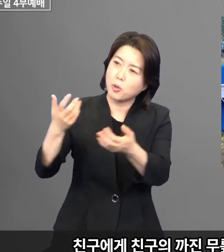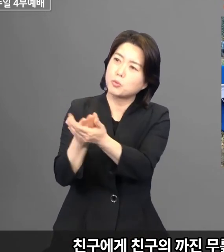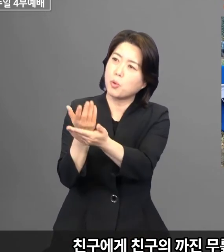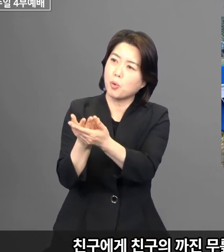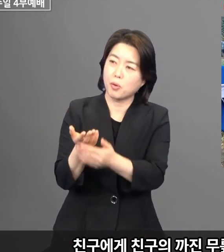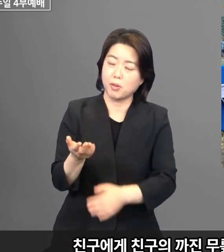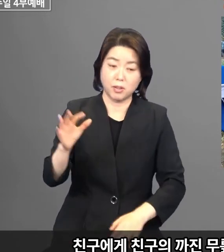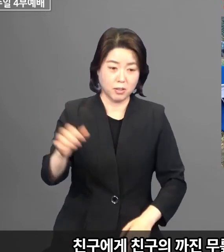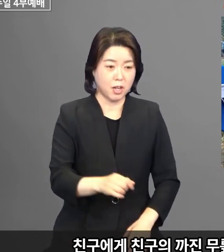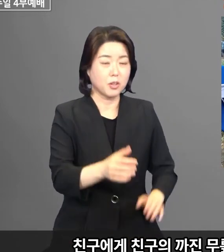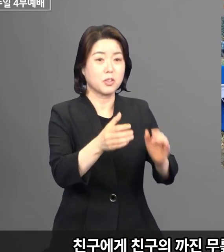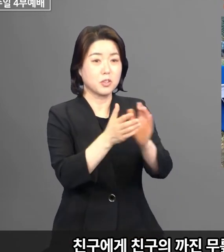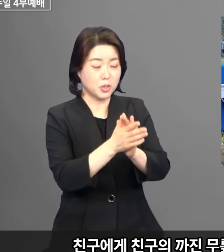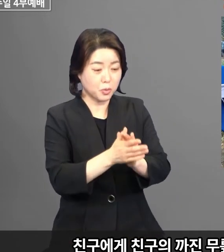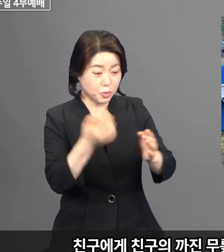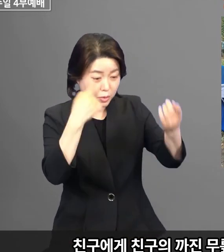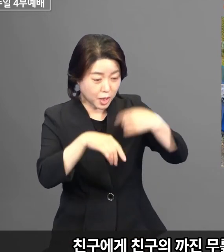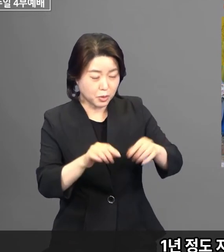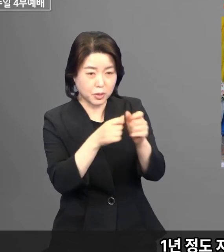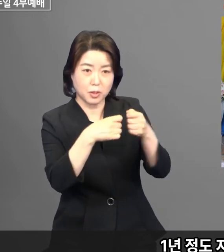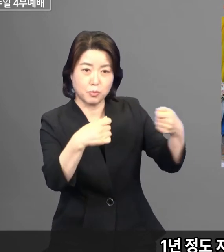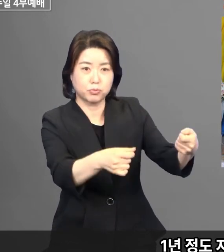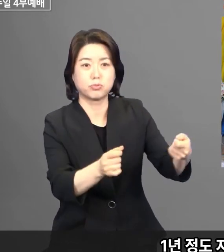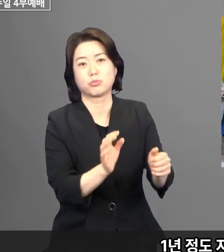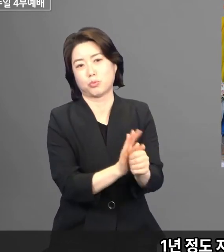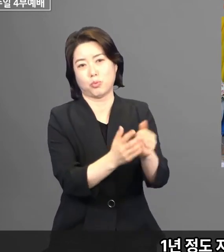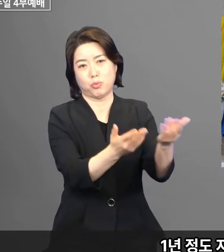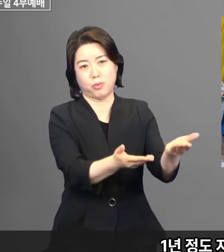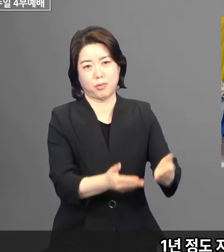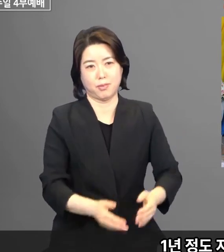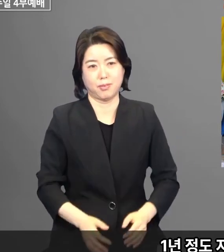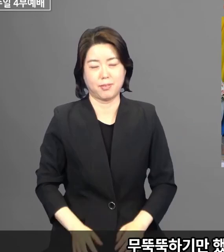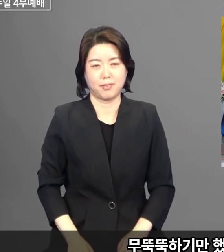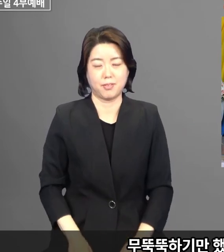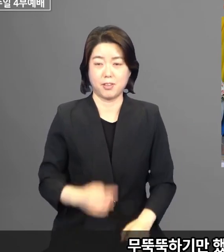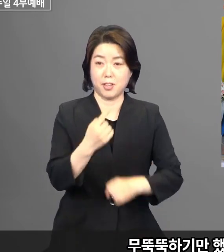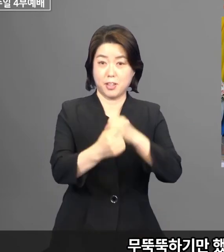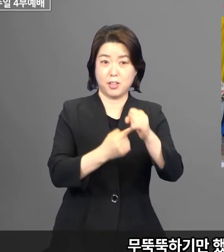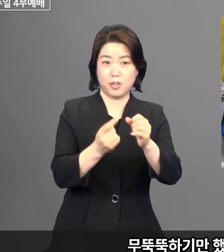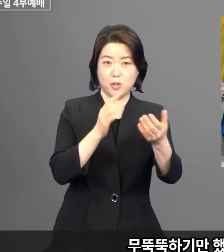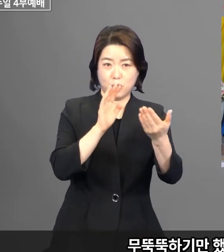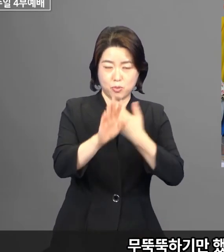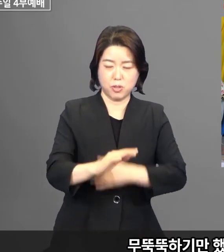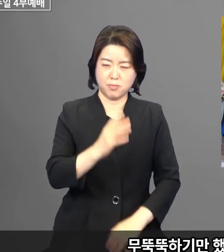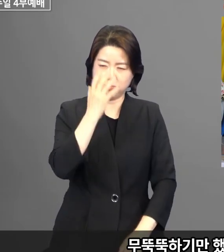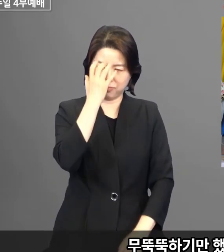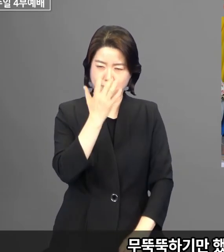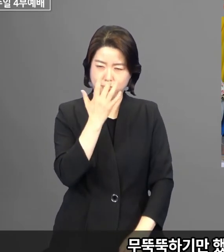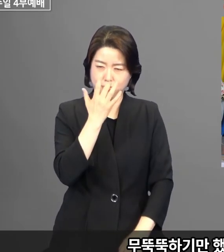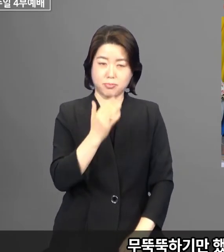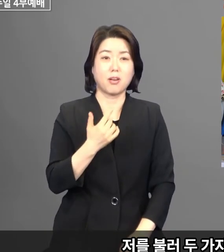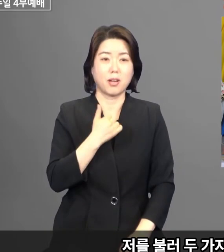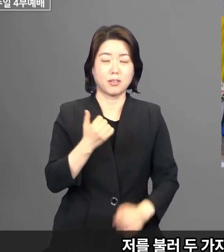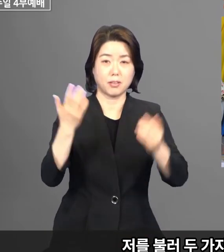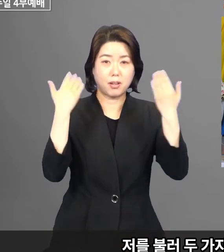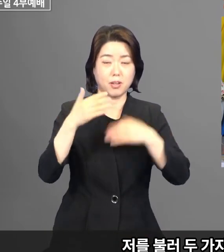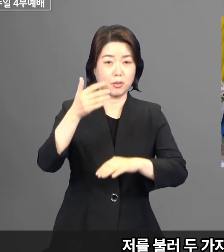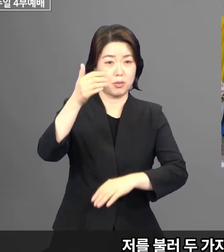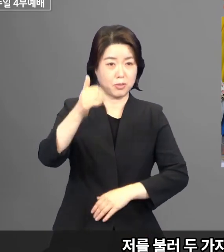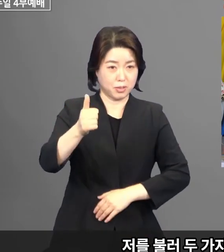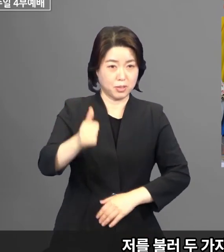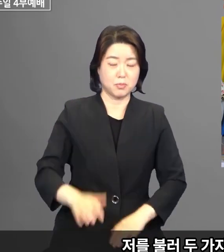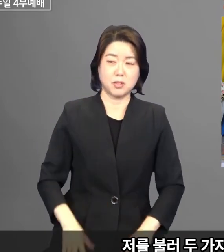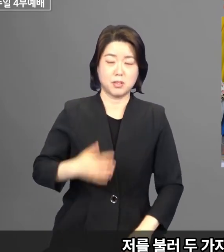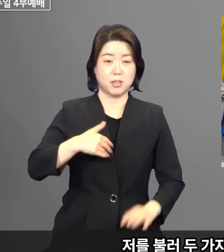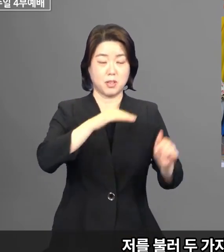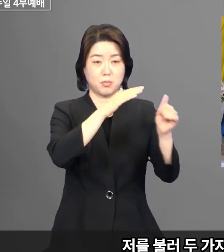무릎에 붙여주고 있는 겁니다. 1년 정도 지났을까요? 무뚝뚝하기만 했던 교장 선생님이 저를 불러 두 가지